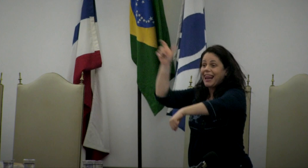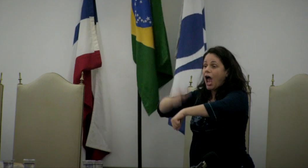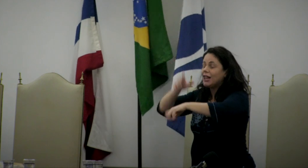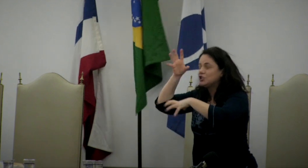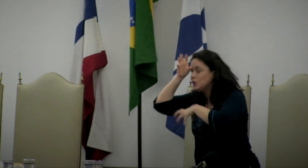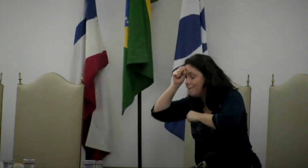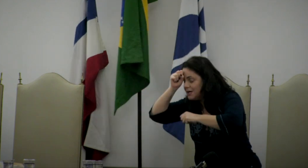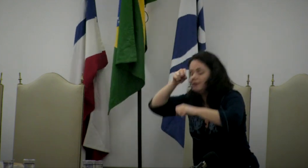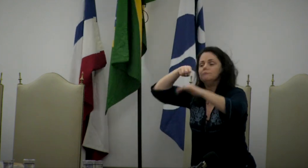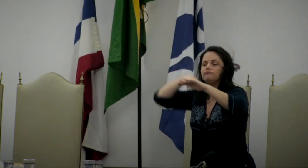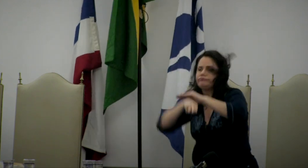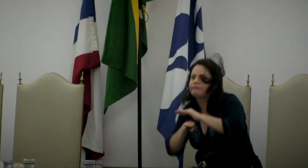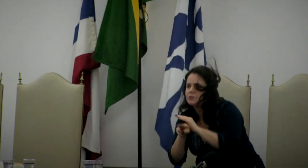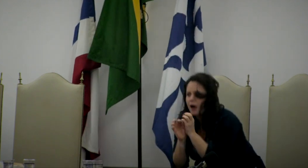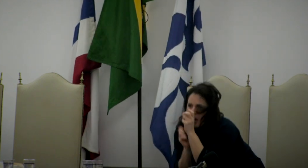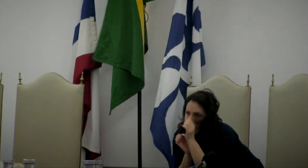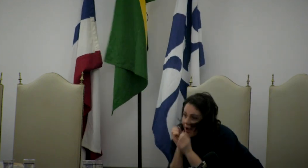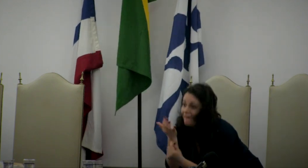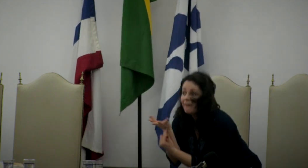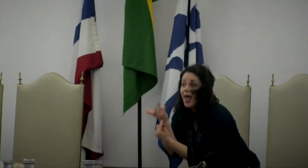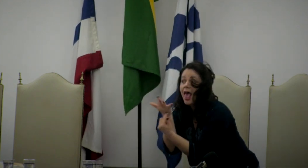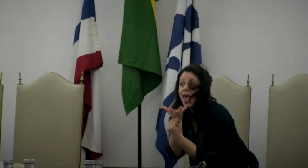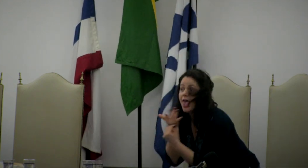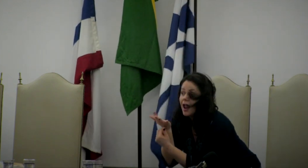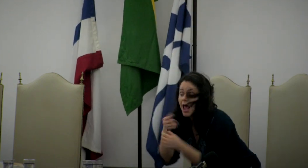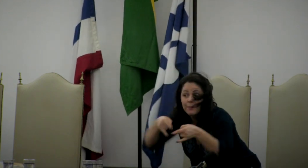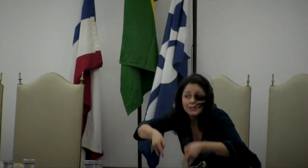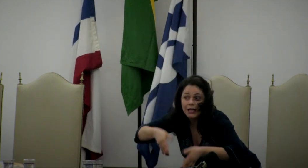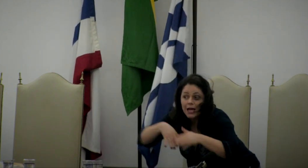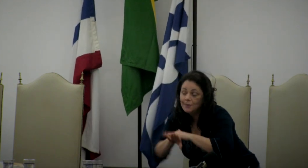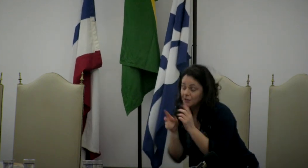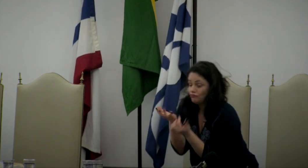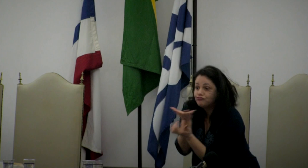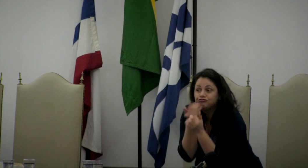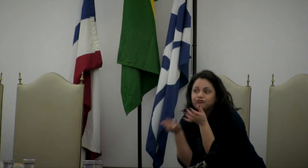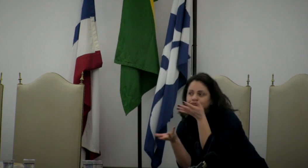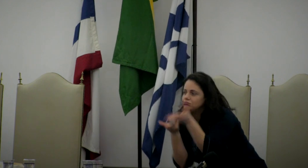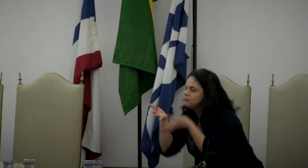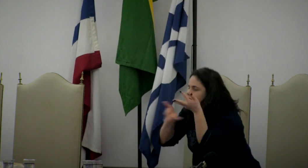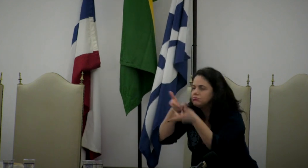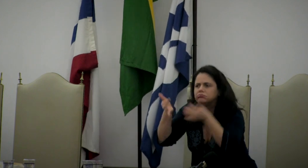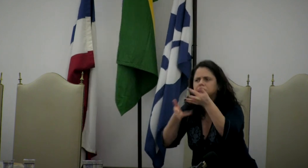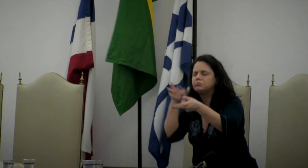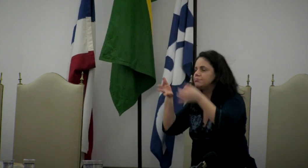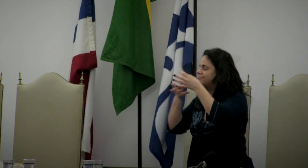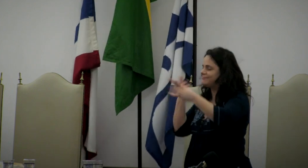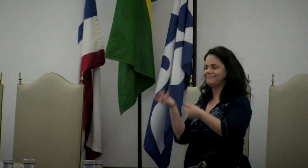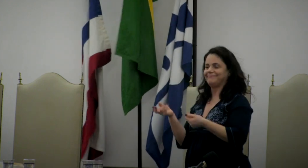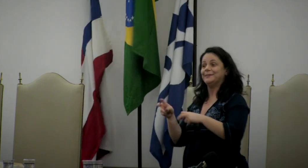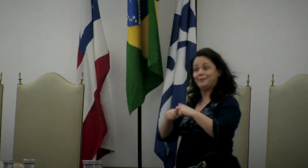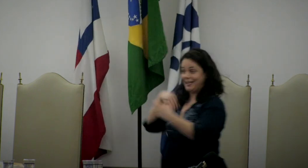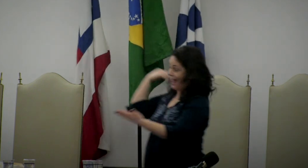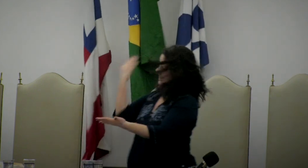que ficavam prestando atenção e apagavam a luz, e aí na hora de dormir, os surdos iam à luz de vela, embaixo da cama, conversar em língua de